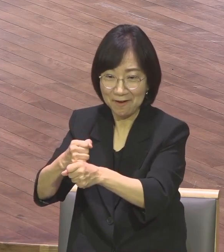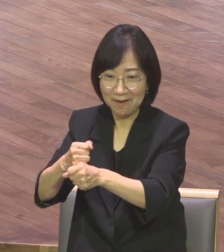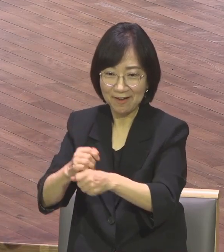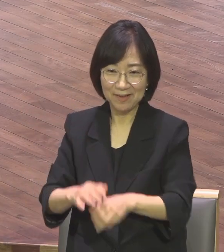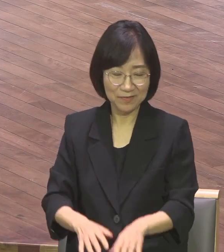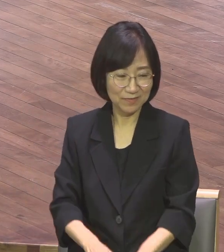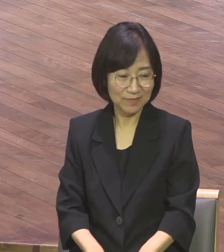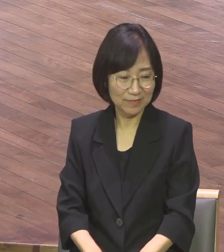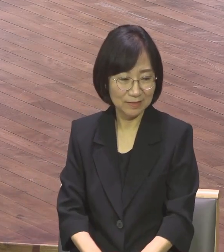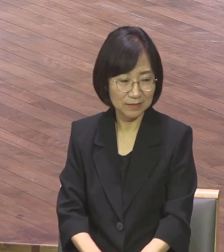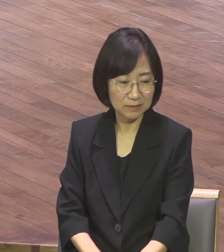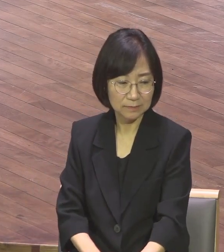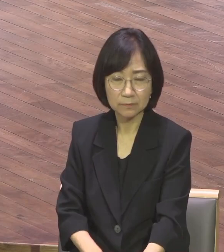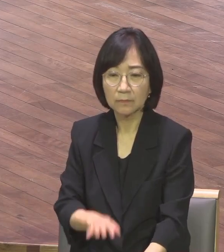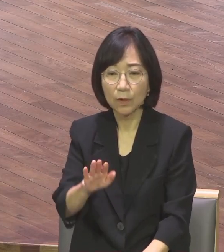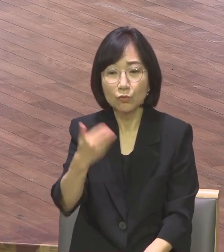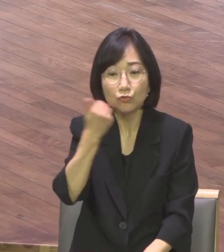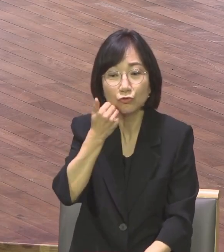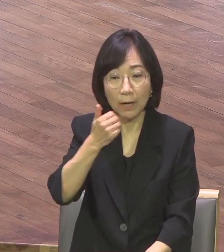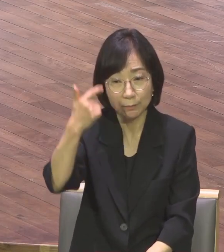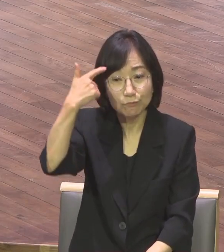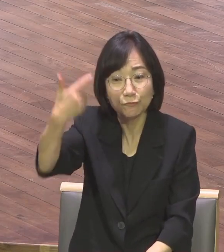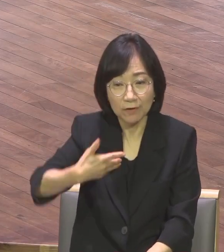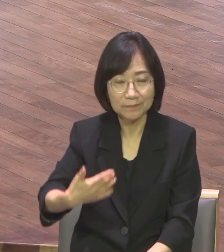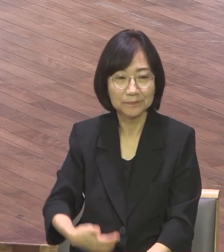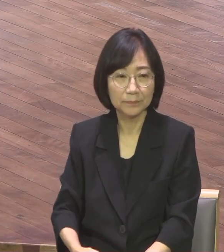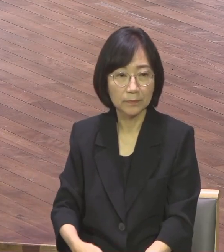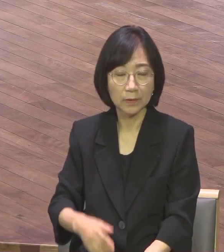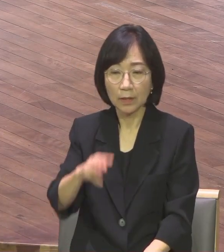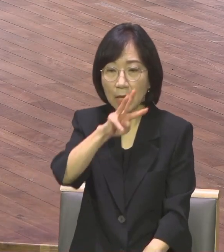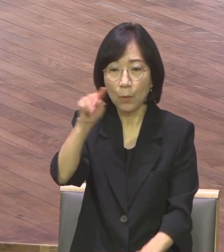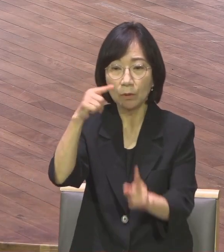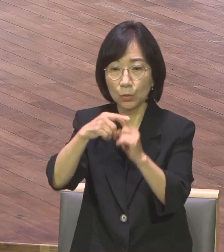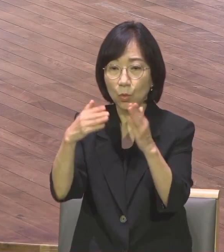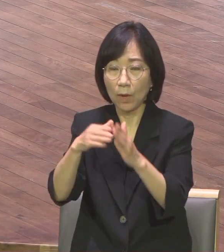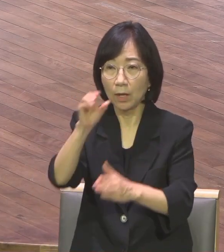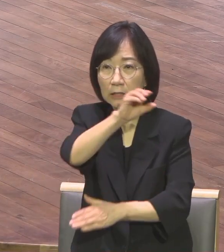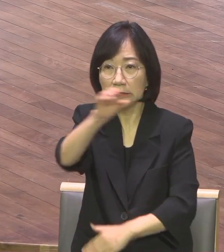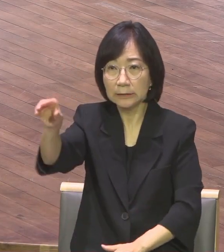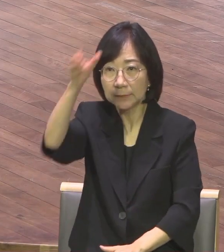어떤 분이 그래요? 여운교회는 뭐 강단 십자가 겁나? 십자가도 형상이요.